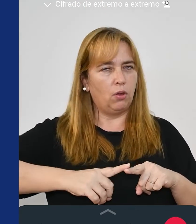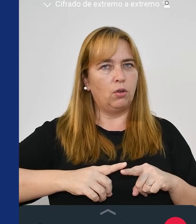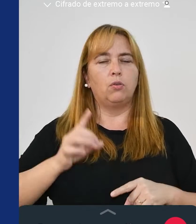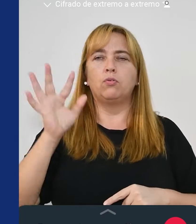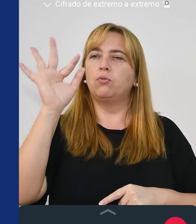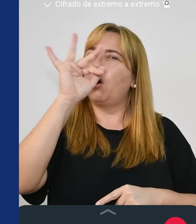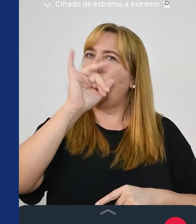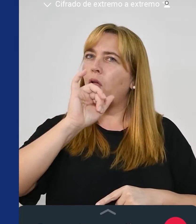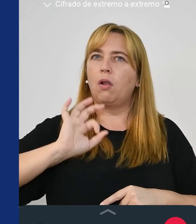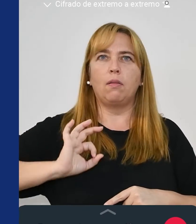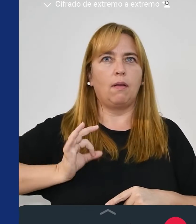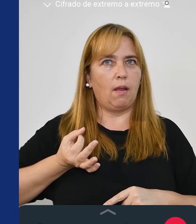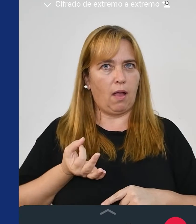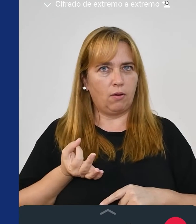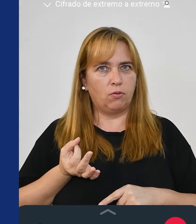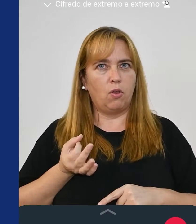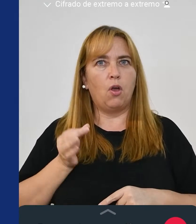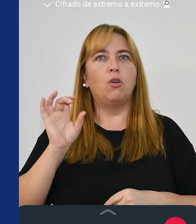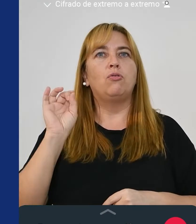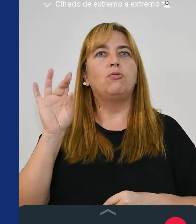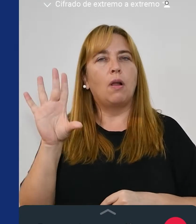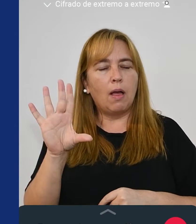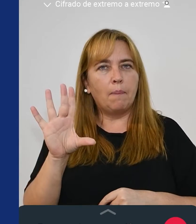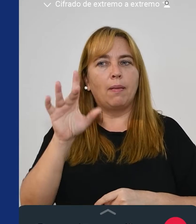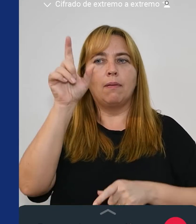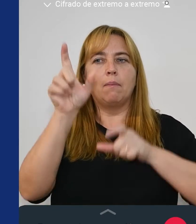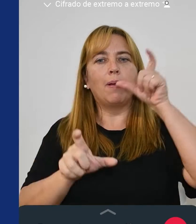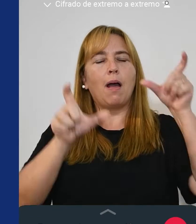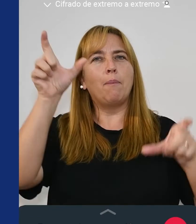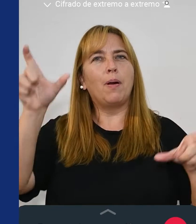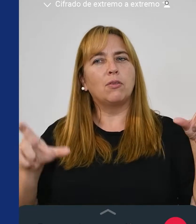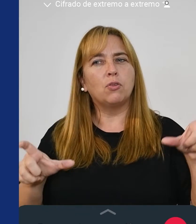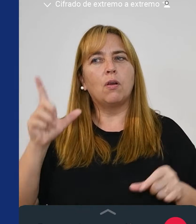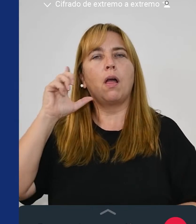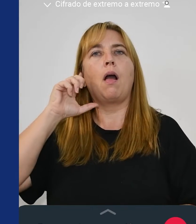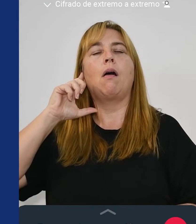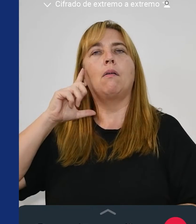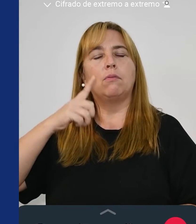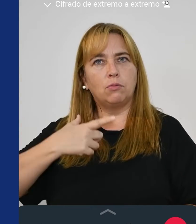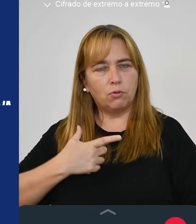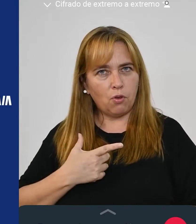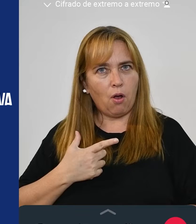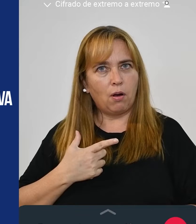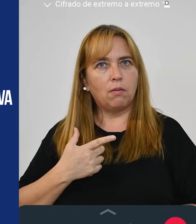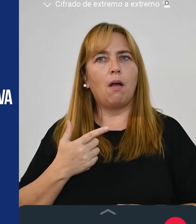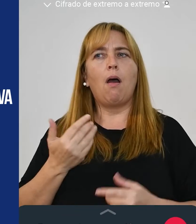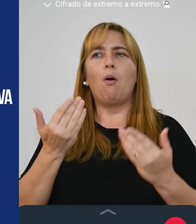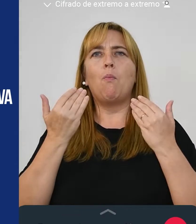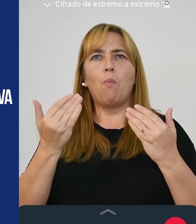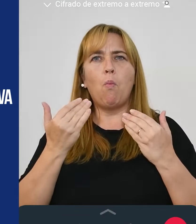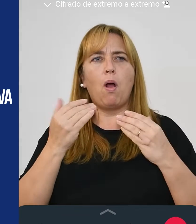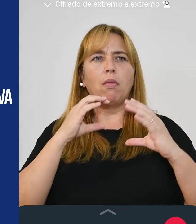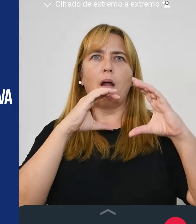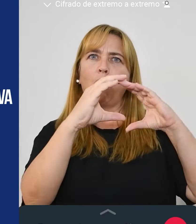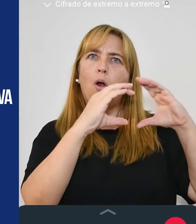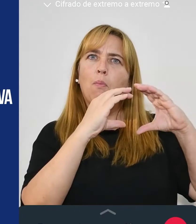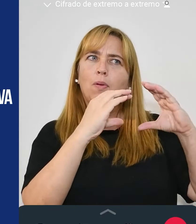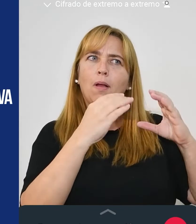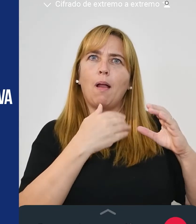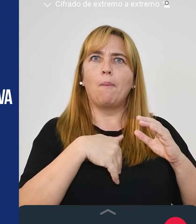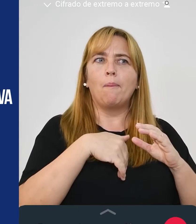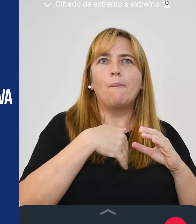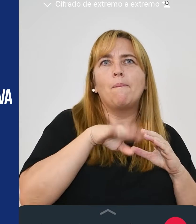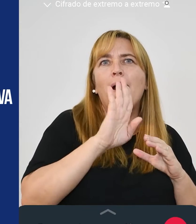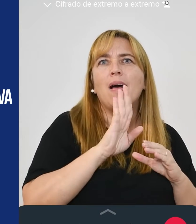del día, todos los días del año, exclusivamente para que las personas con discapacidad auditiva puedan comunicarse